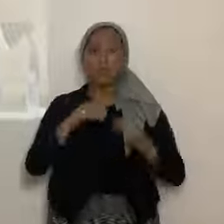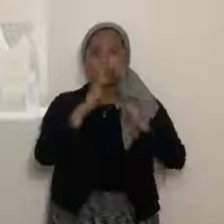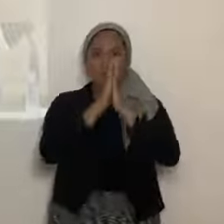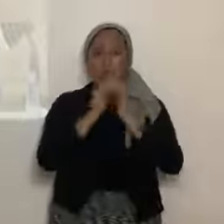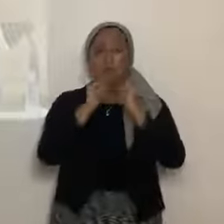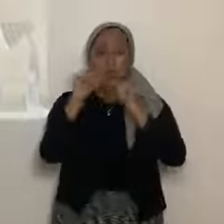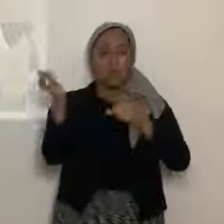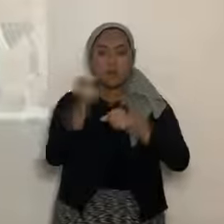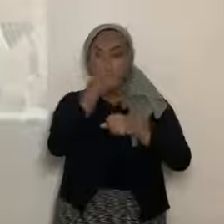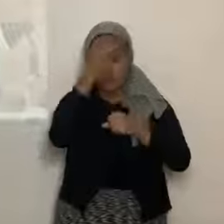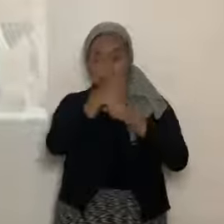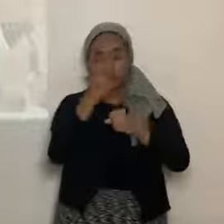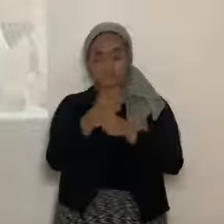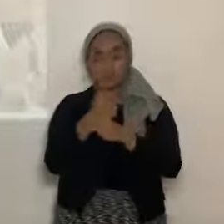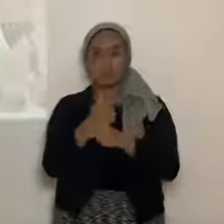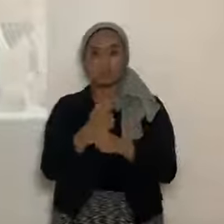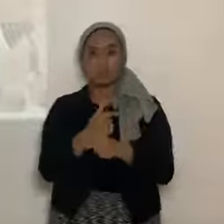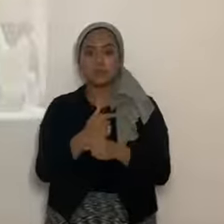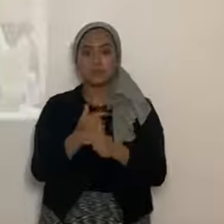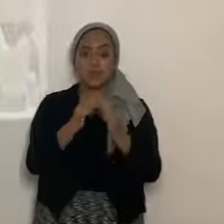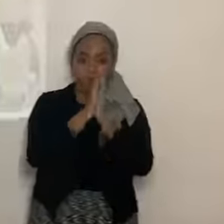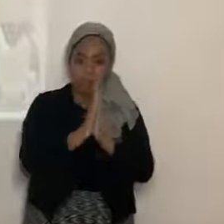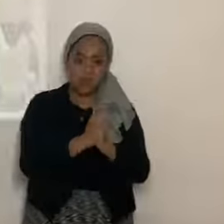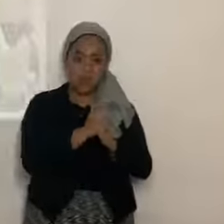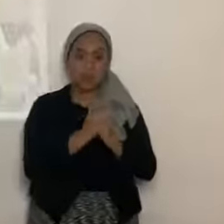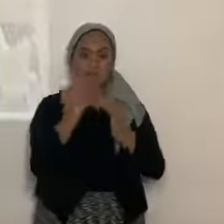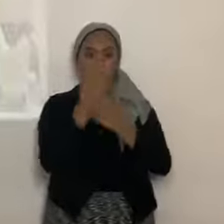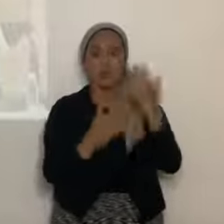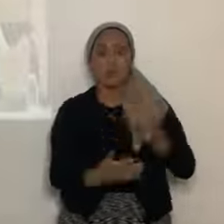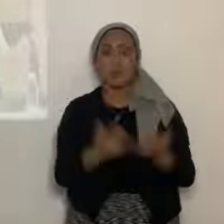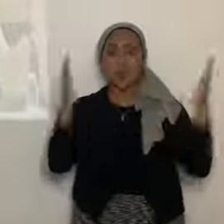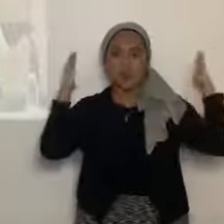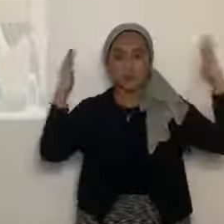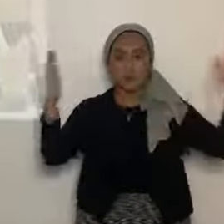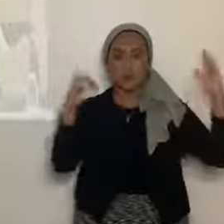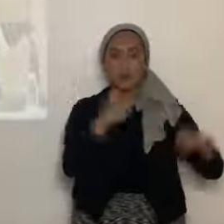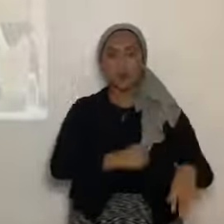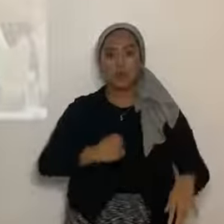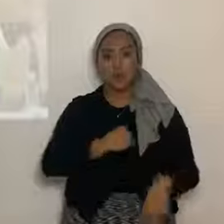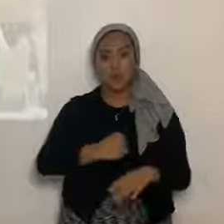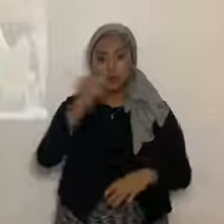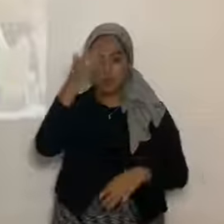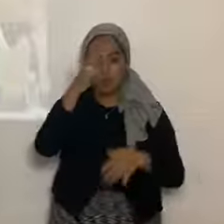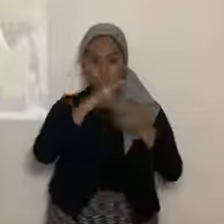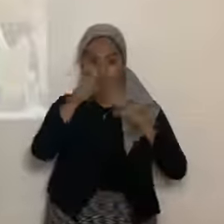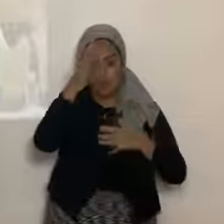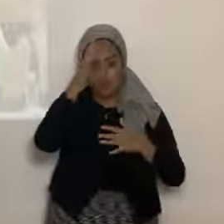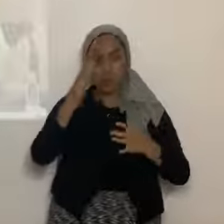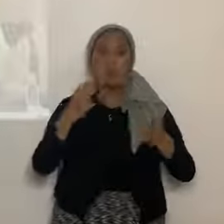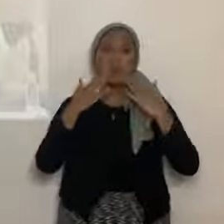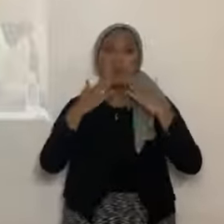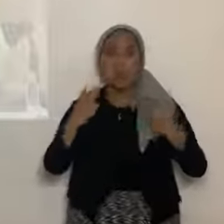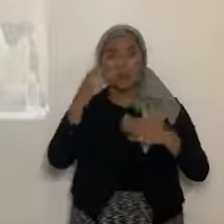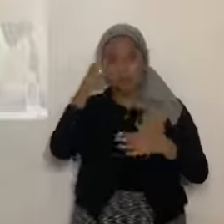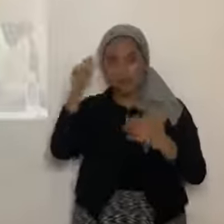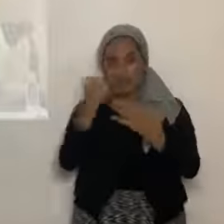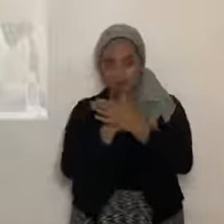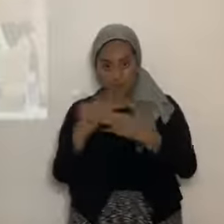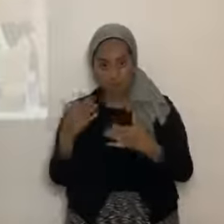de Gozo y Paz local y mundial, vamos a levantar nuestras manos y pedirle perdón al Eterno, a darle gracias por todo y a pedir su bendición